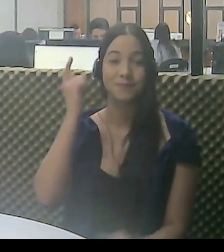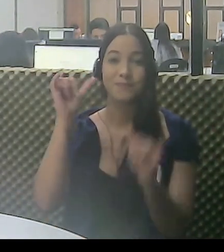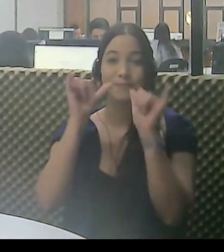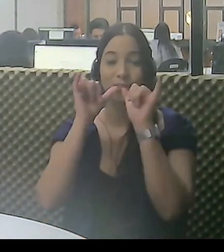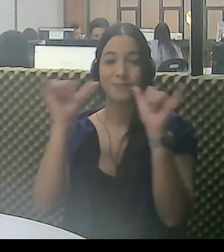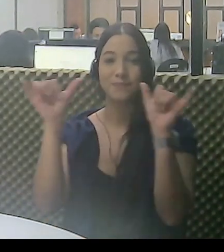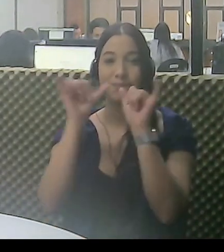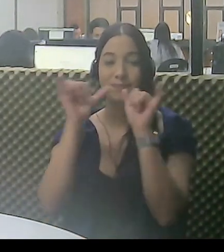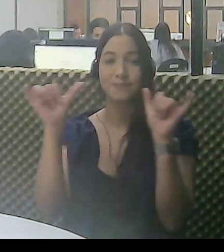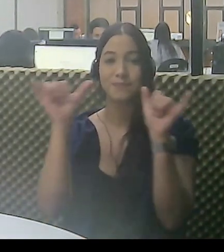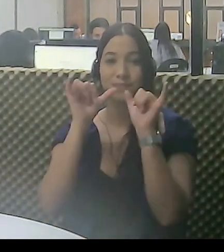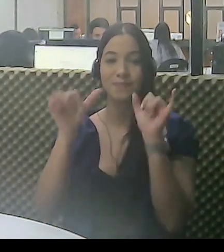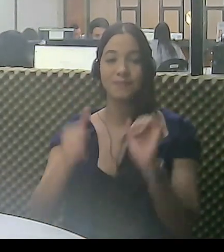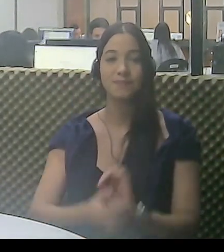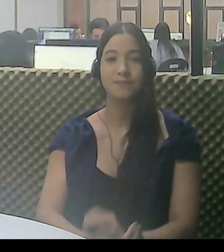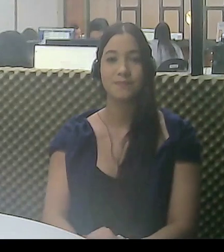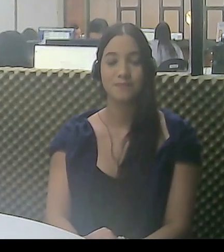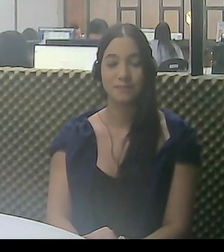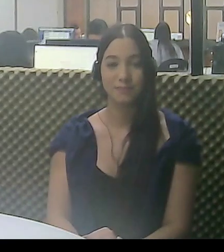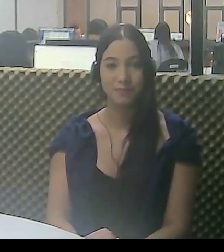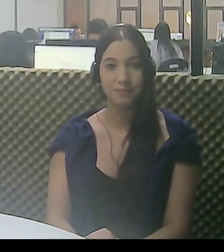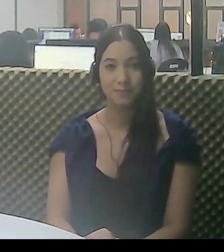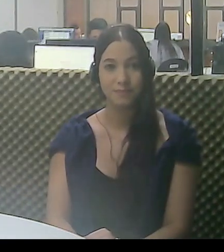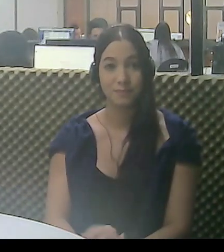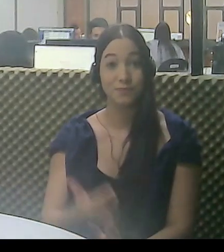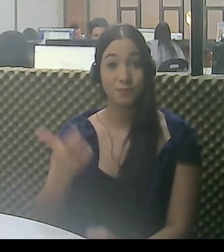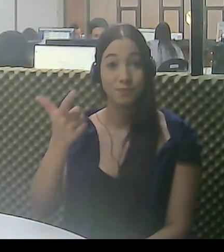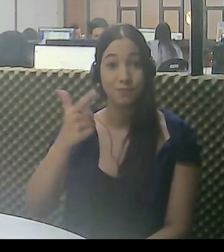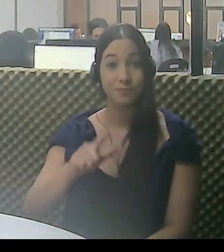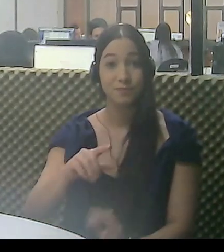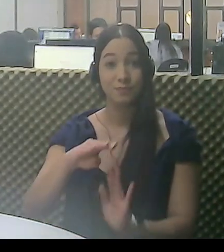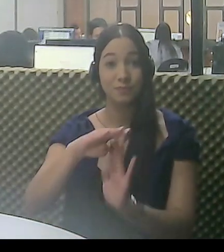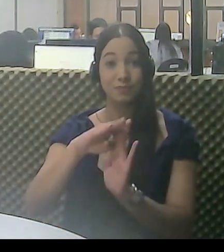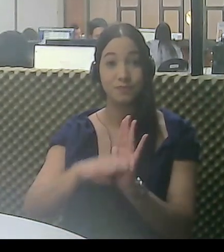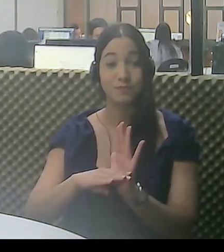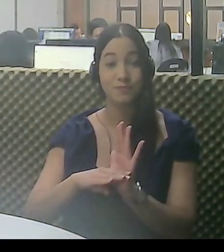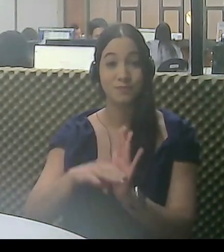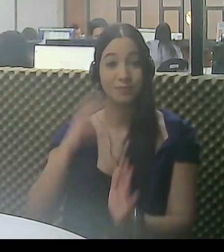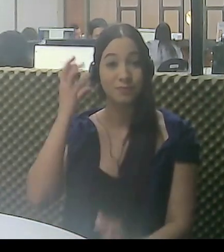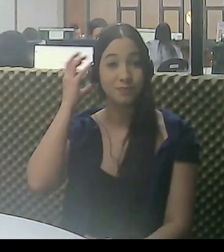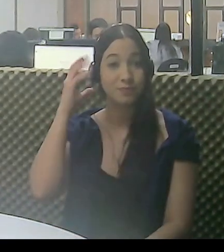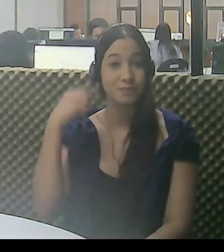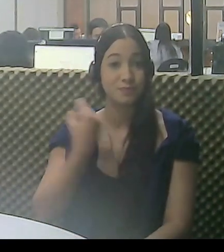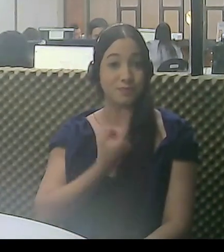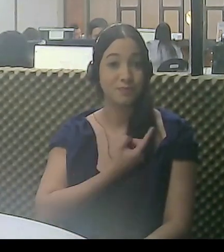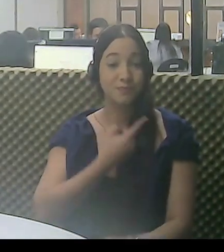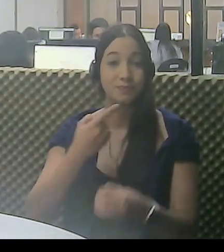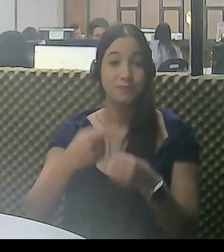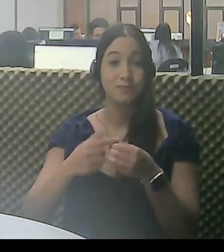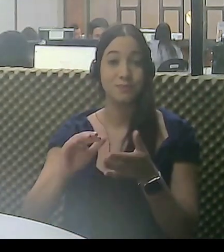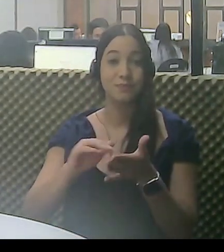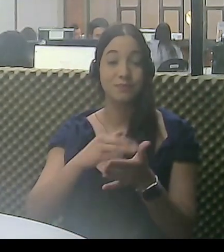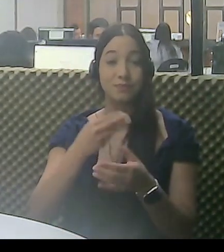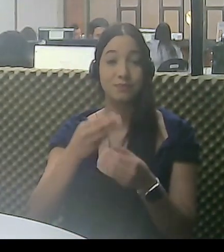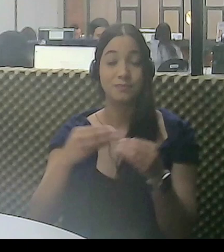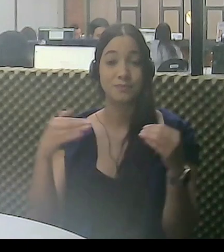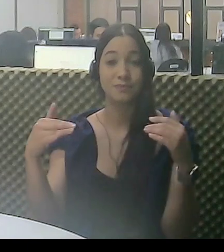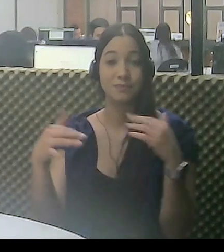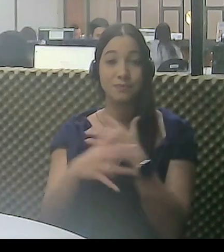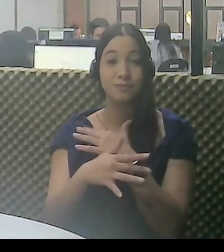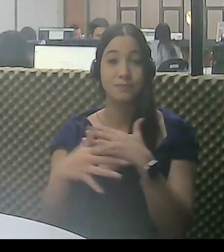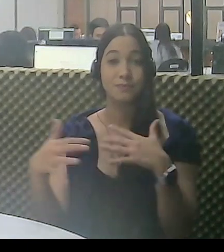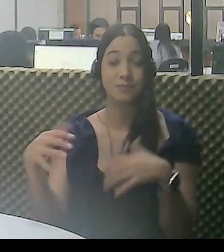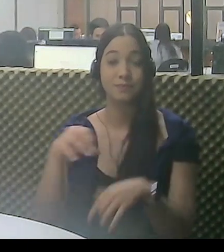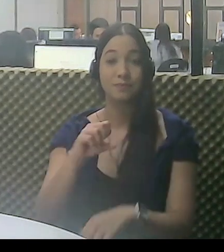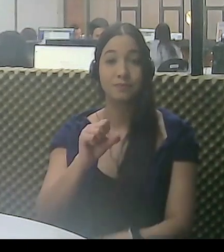Giro de notícias. De volta com a programação da Rádio Nossa Cidade, e a Secretaria Municipal de Trânsito e Transportes,